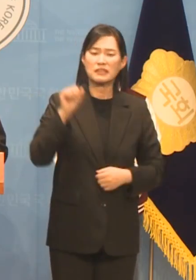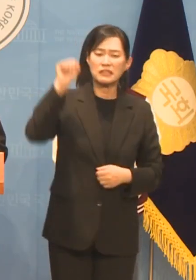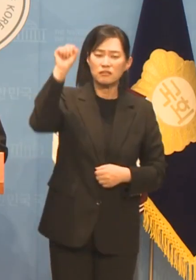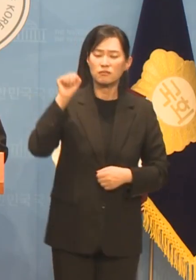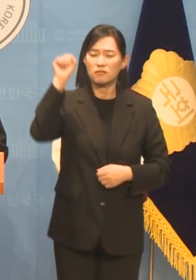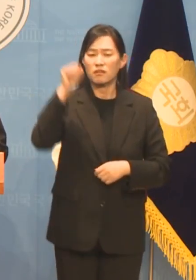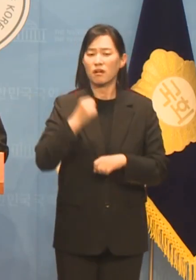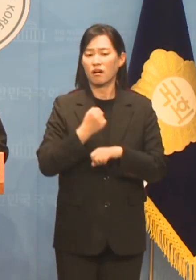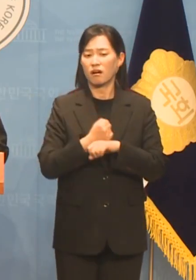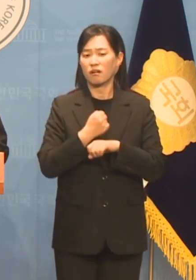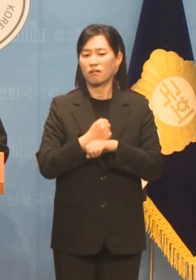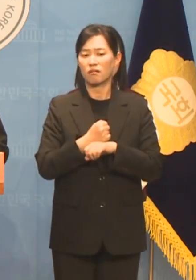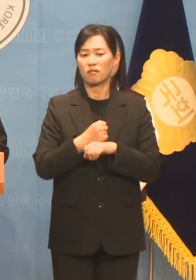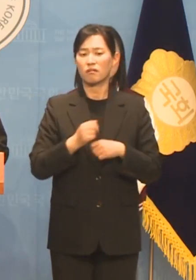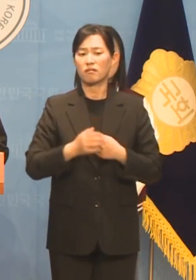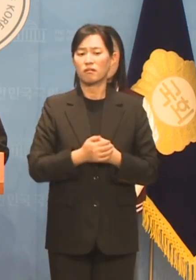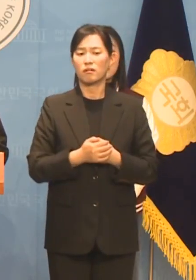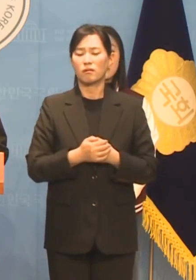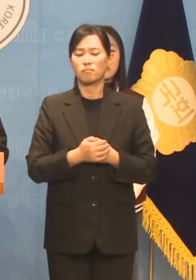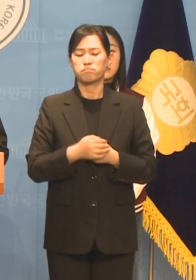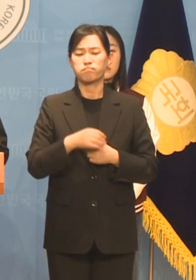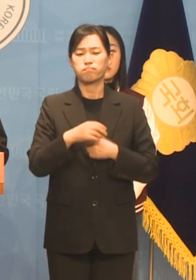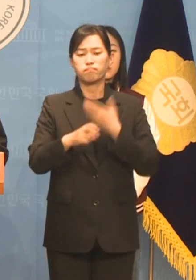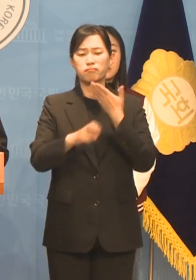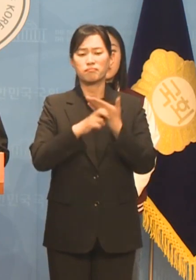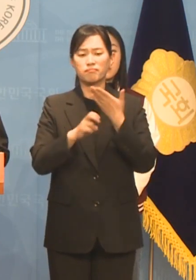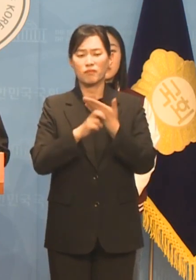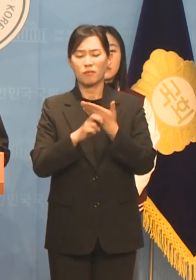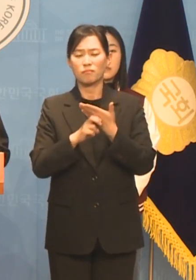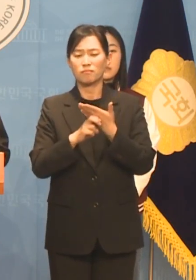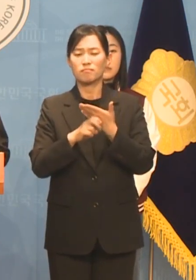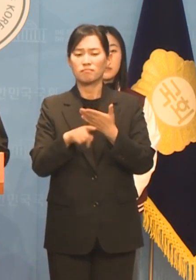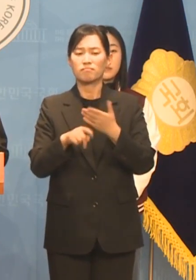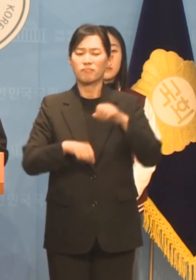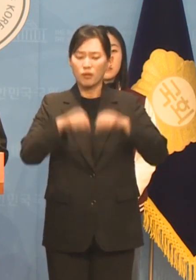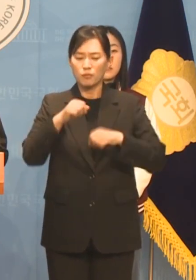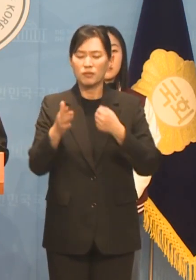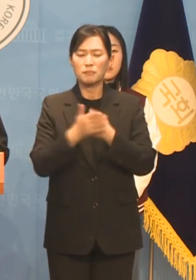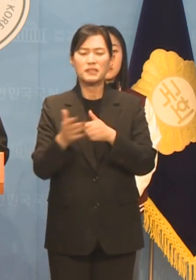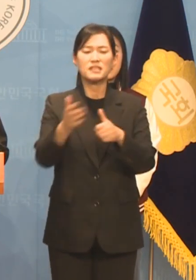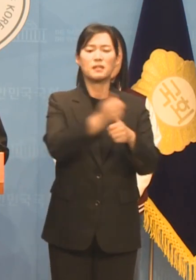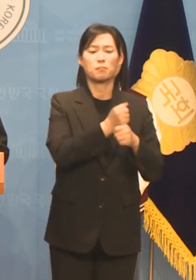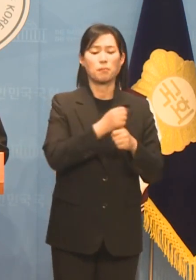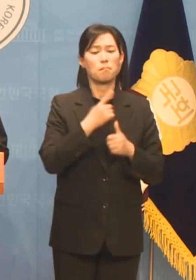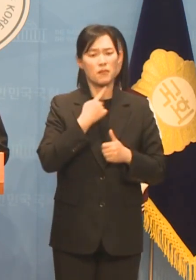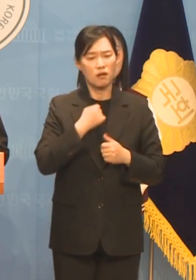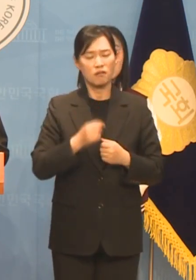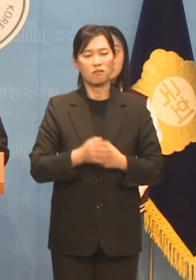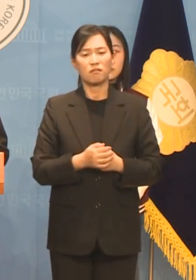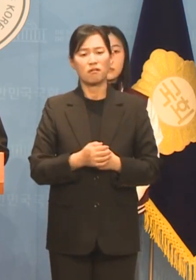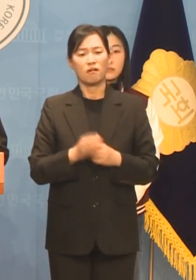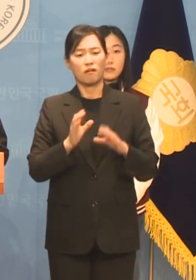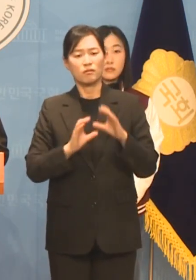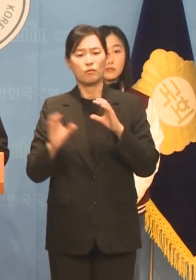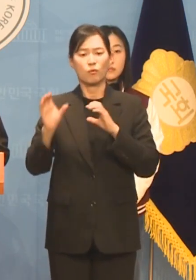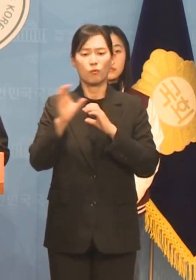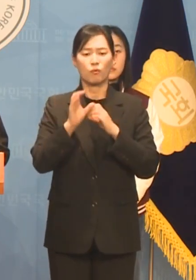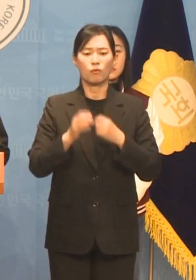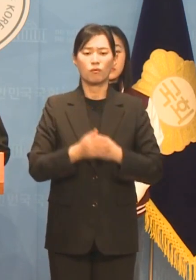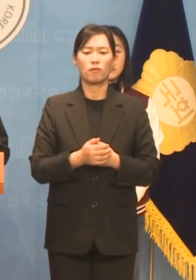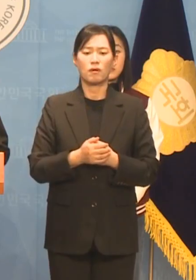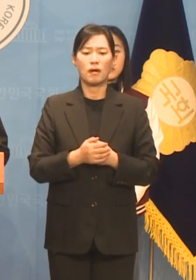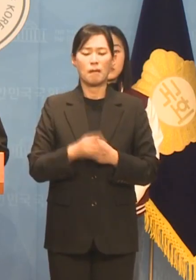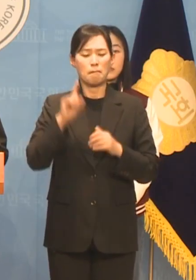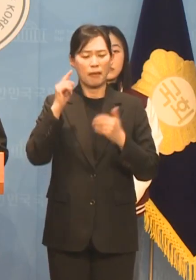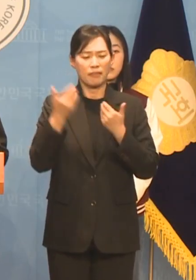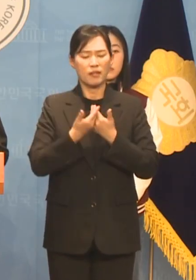벌이다 무단 진입을 시도하여 체포를 당하기도 하였습니다. 이에 더해 지소미아 반대 집회를